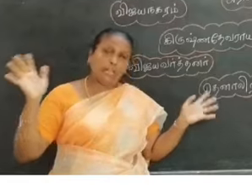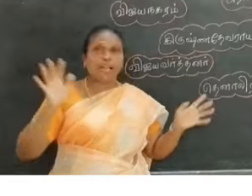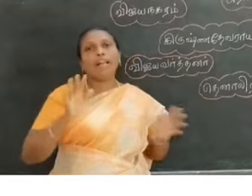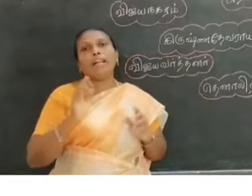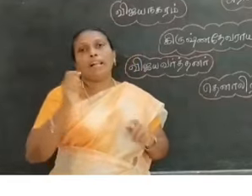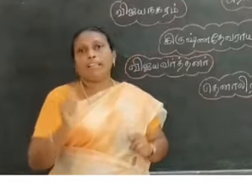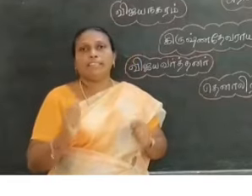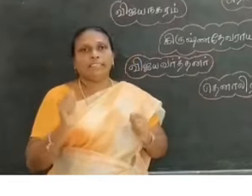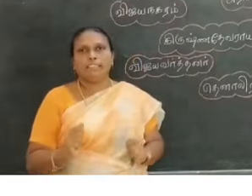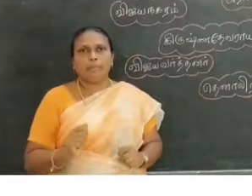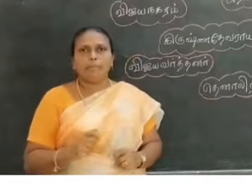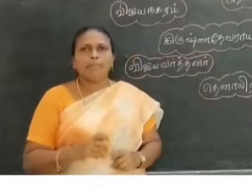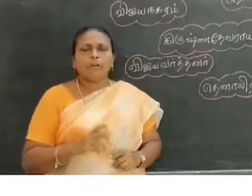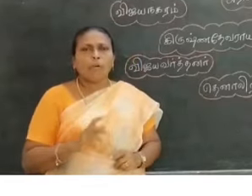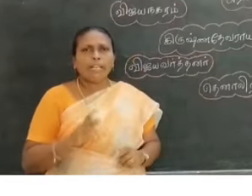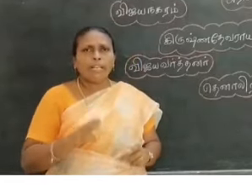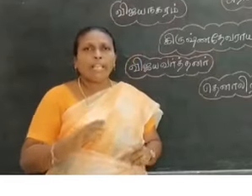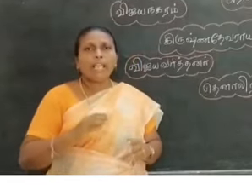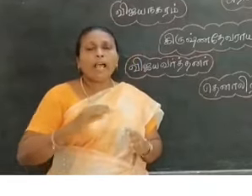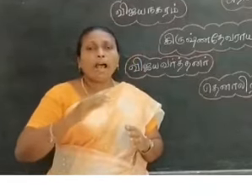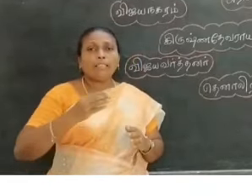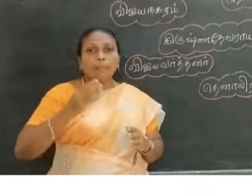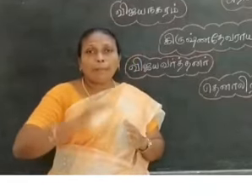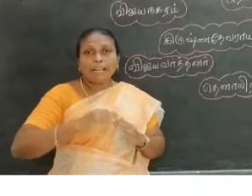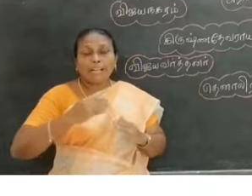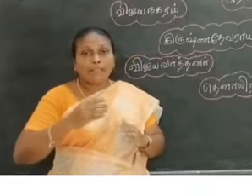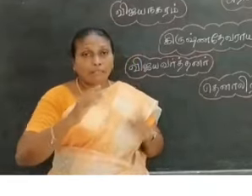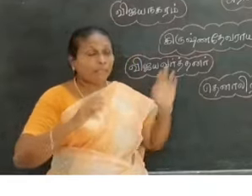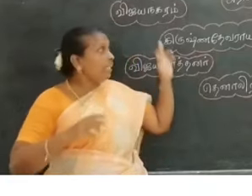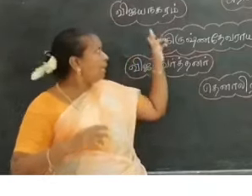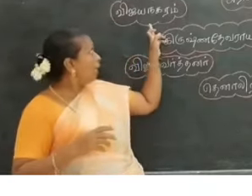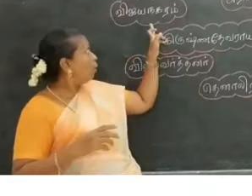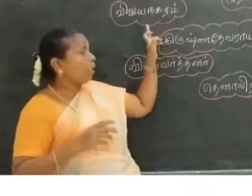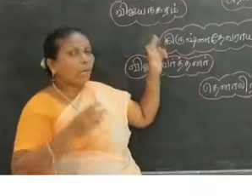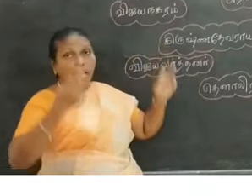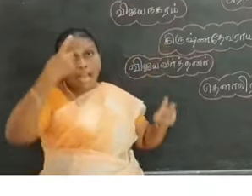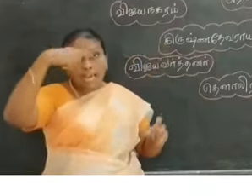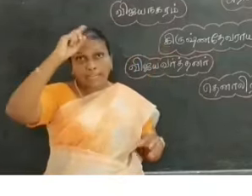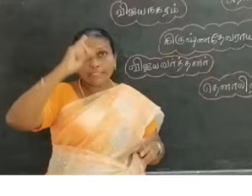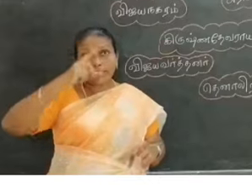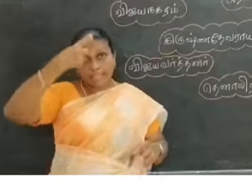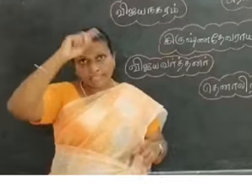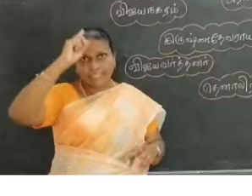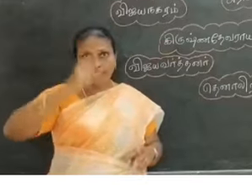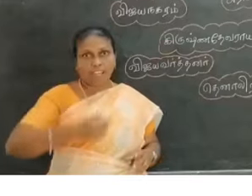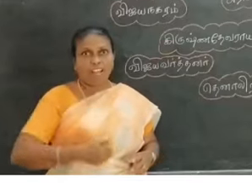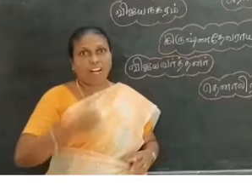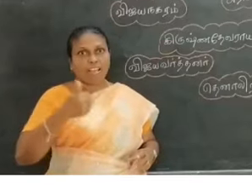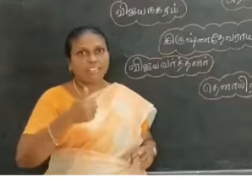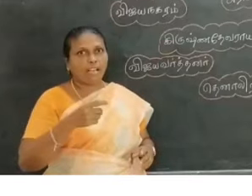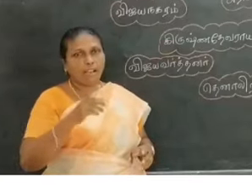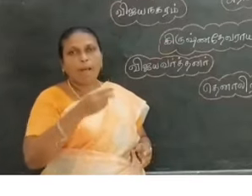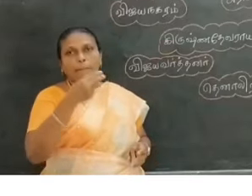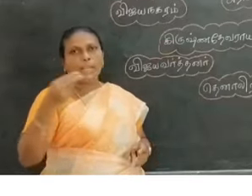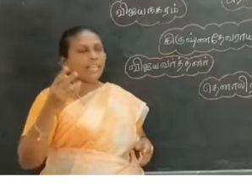பெருசா நடந்துச்சு. உடனே அந்த பக்கம் அந்த விஜயநகரோட அரசர் ராஜா பேர்